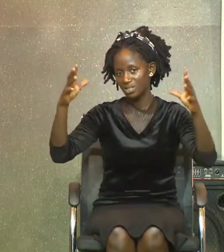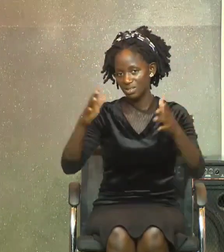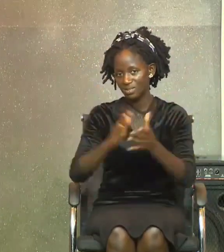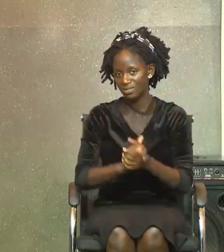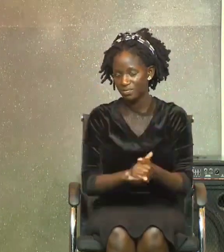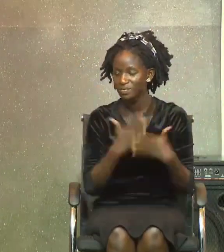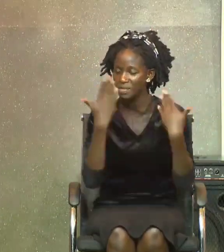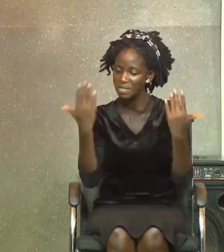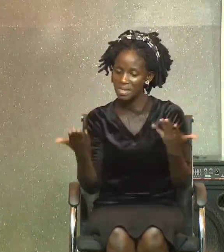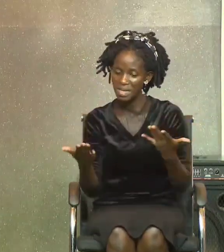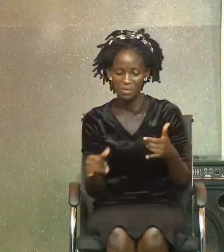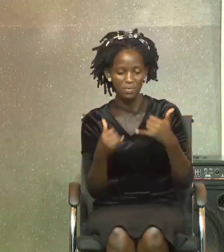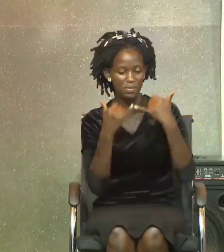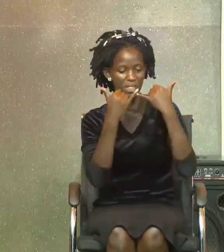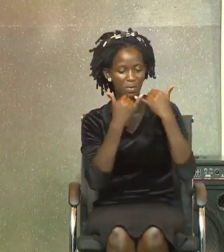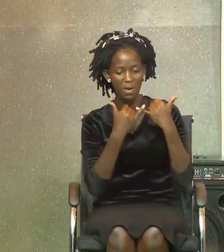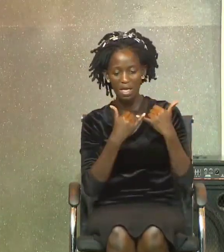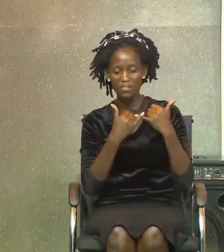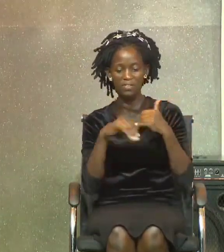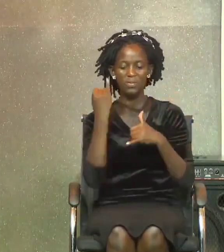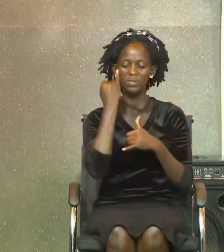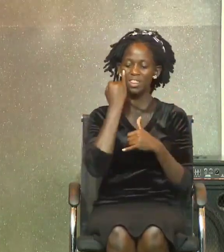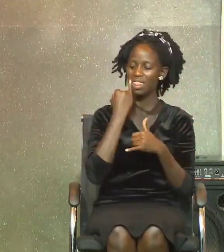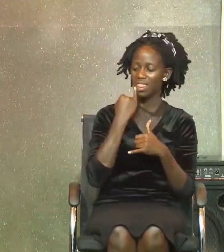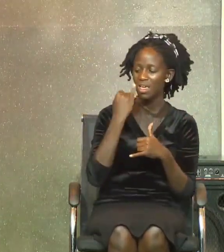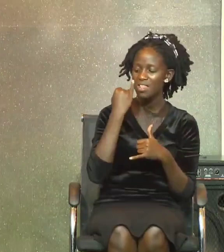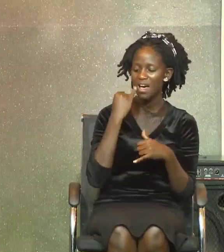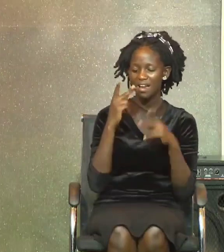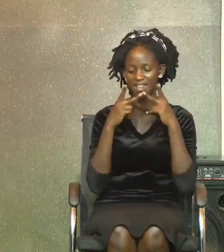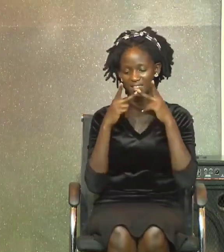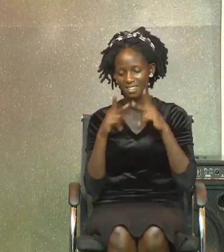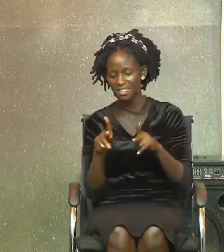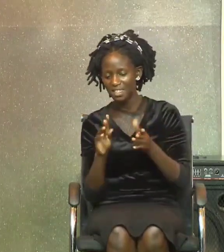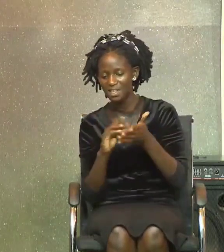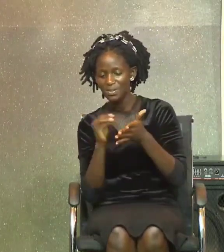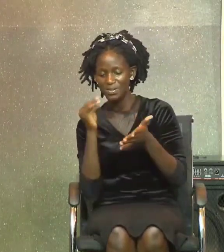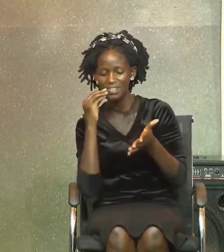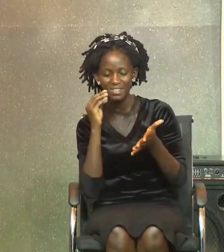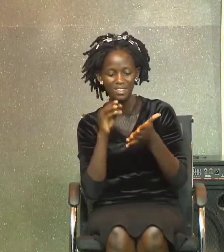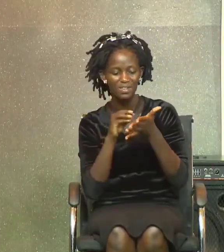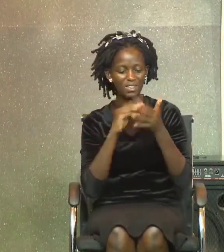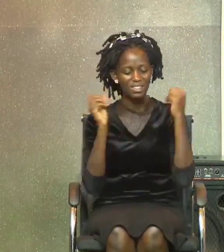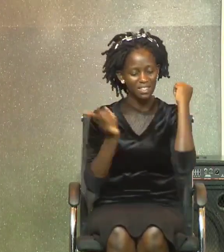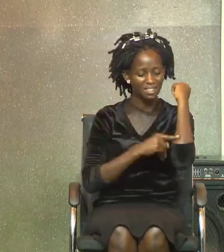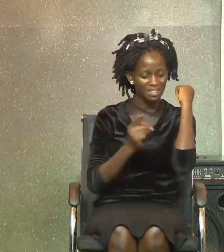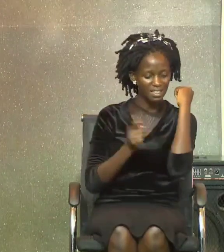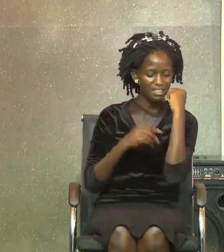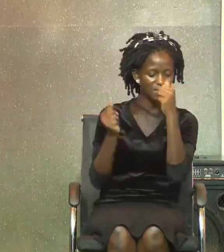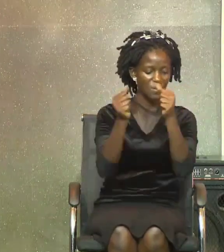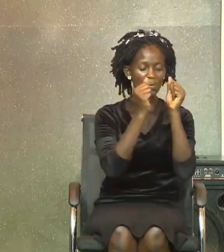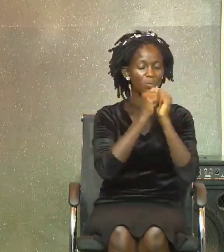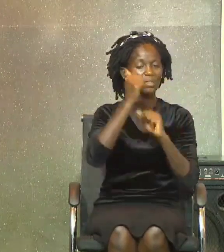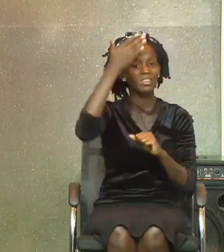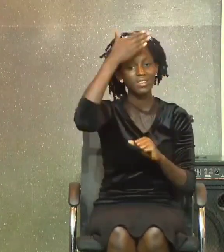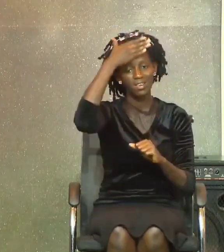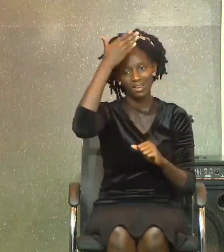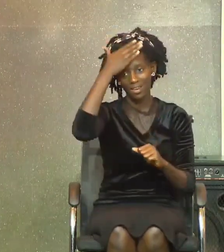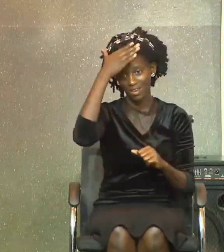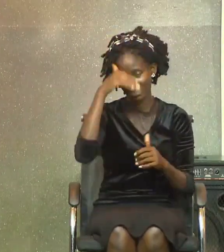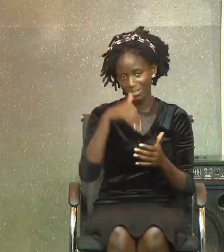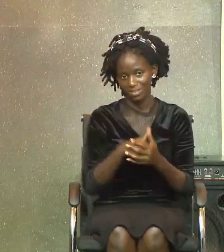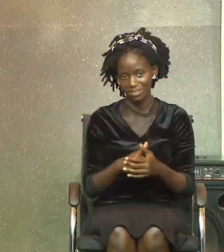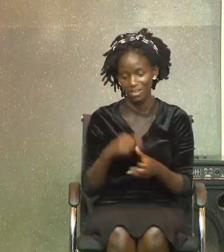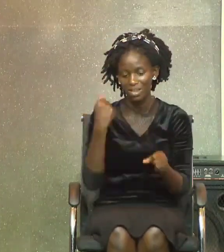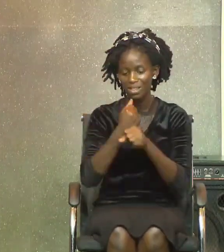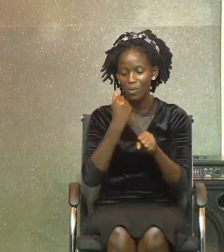munnange mukyala mulokole ng'awambibwa ng'atandika kulya bunyeebwa bwa kibba naani ne haaji